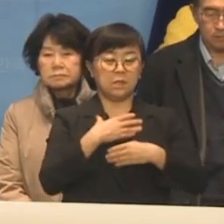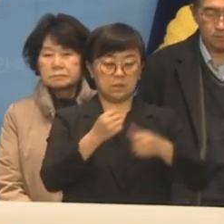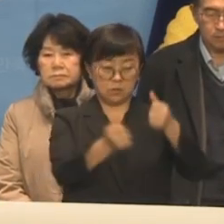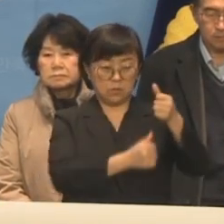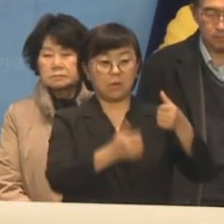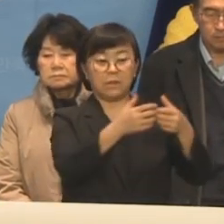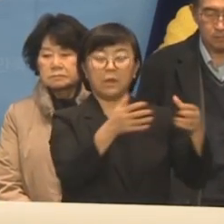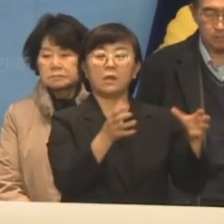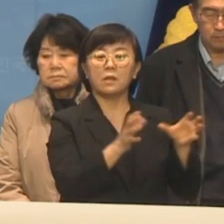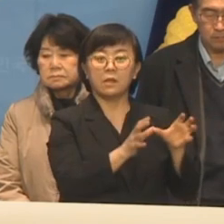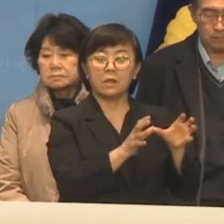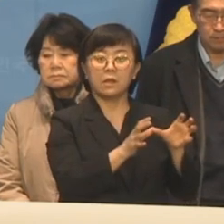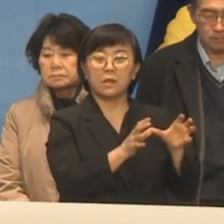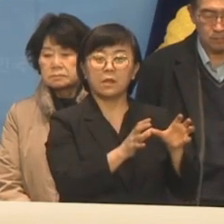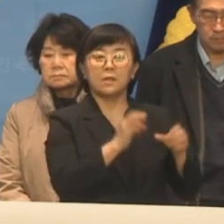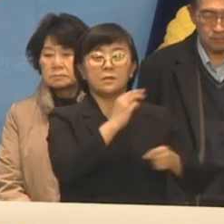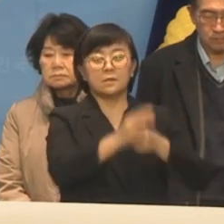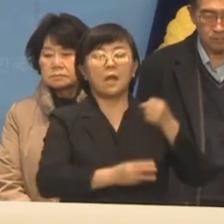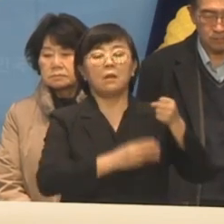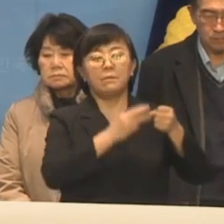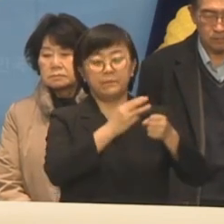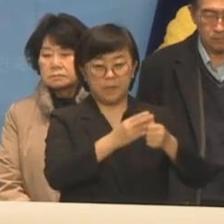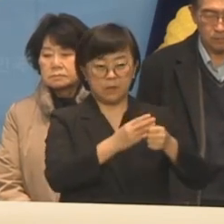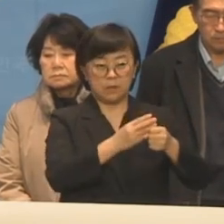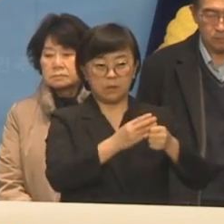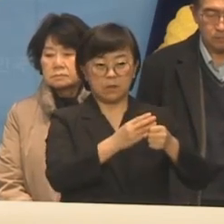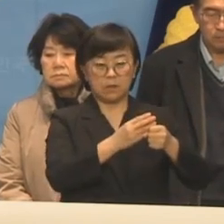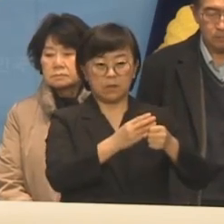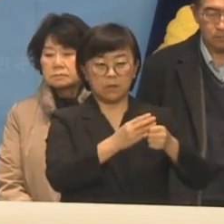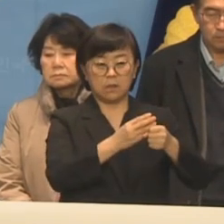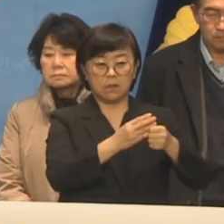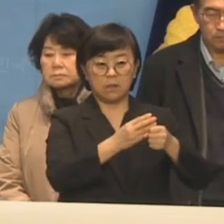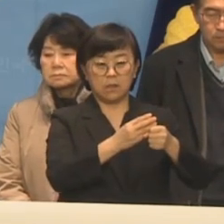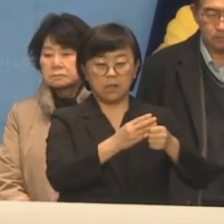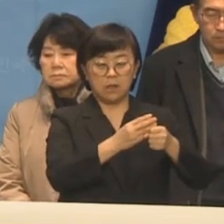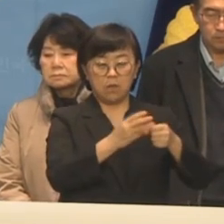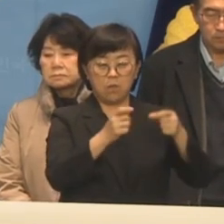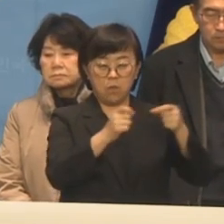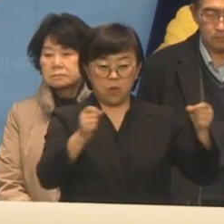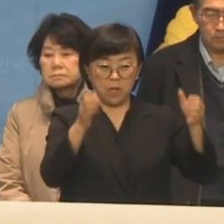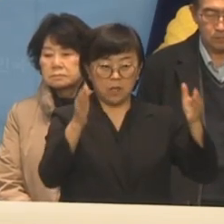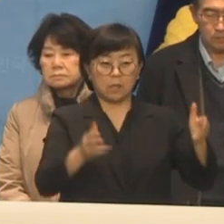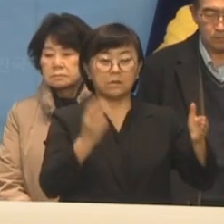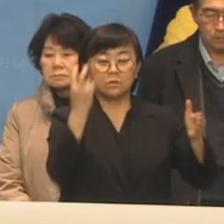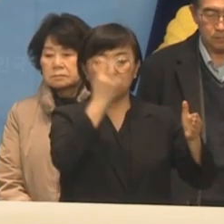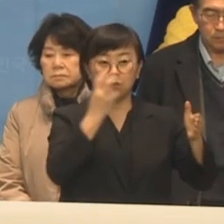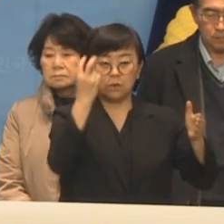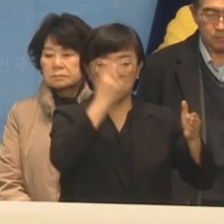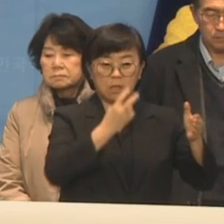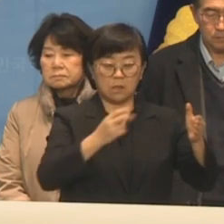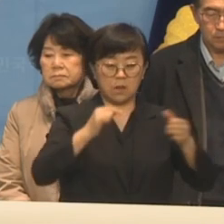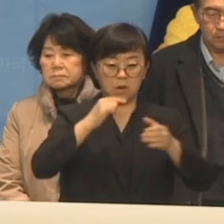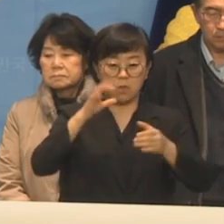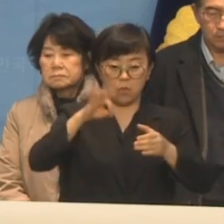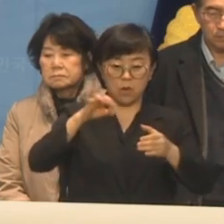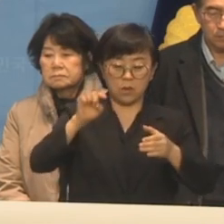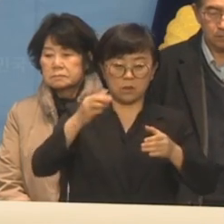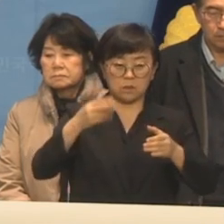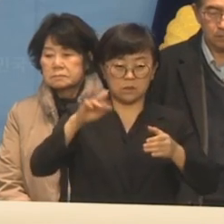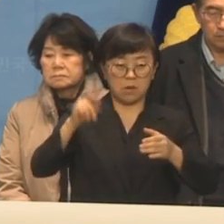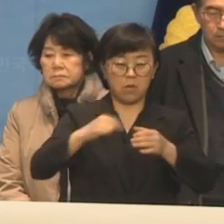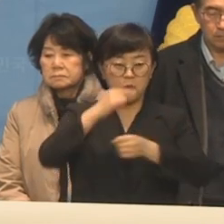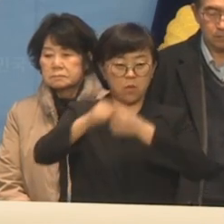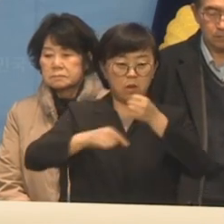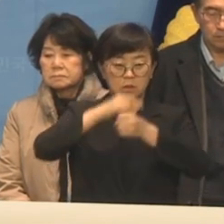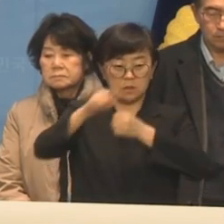원자력안전위원회는 3년이 다 되도록 상당한 기간 동안 조사한 월성원전의